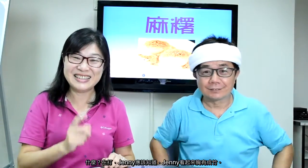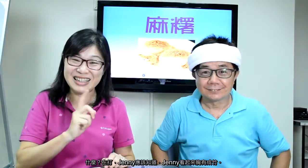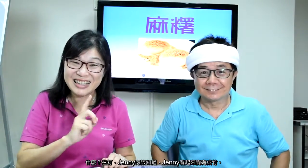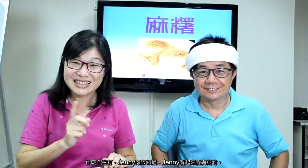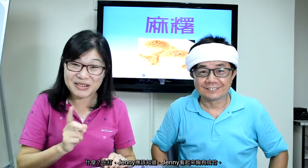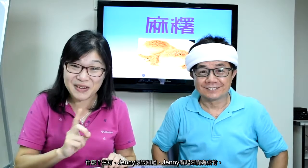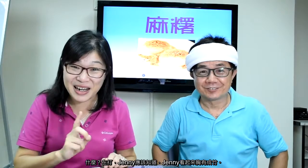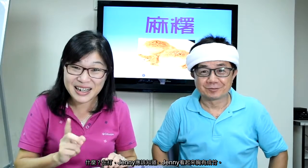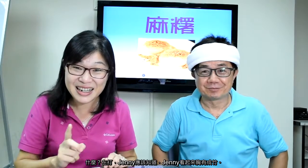什么？